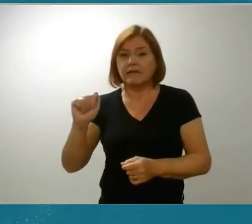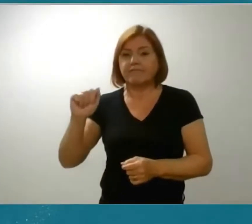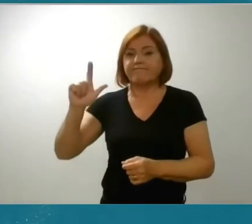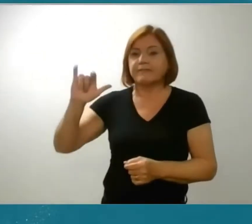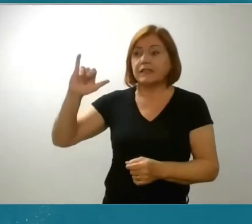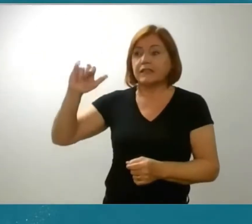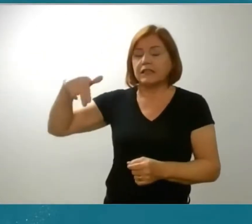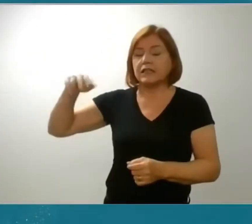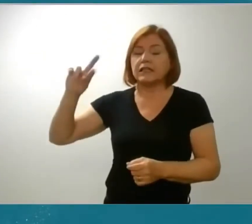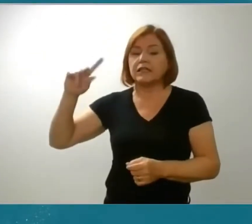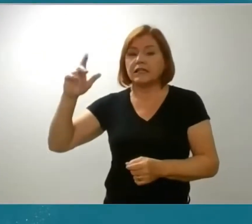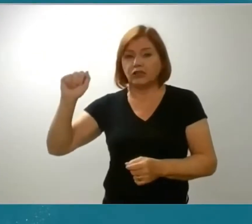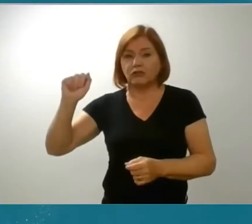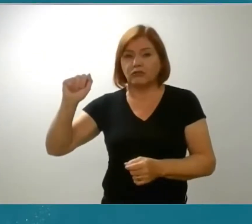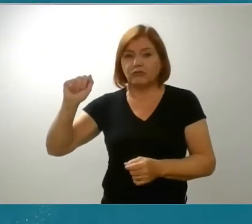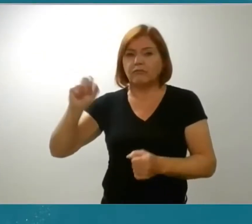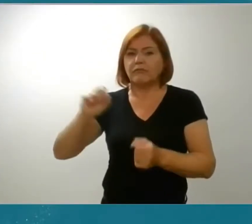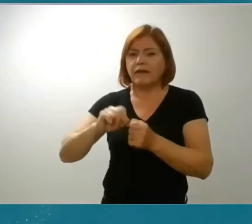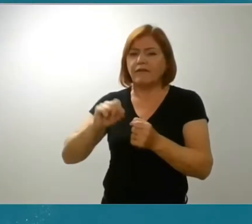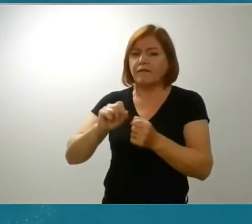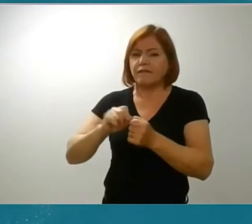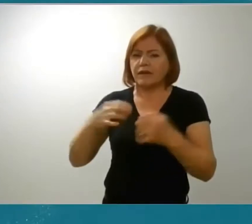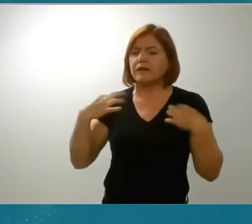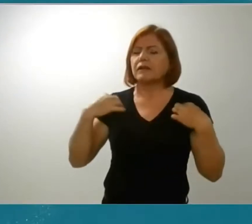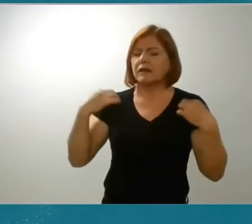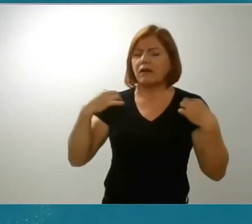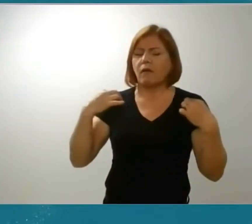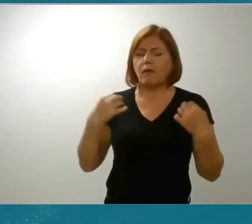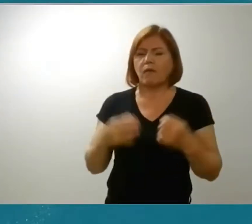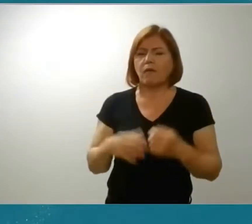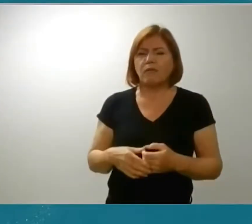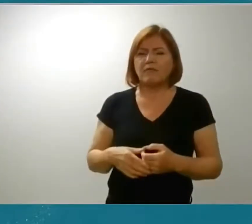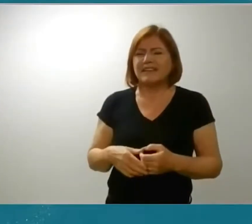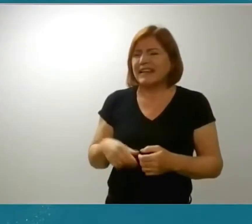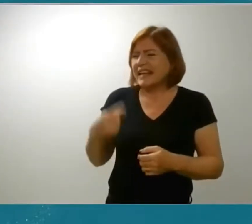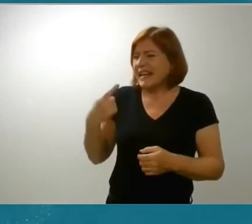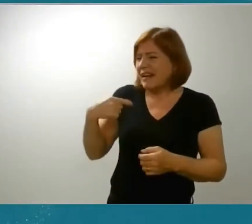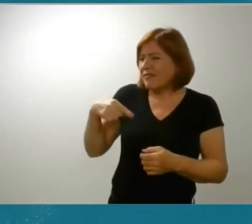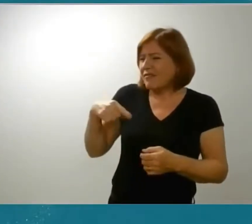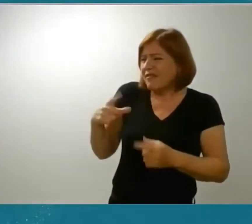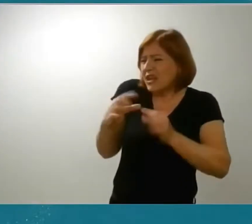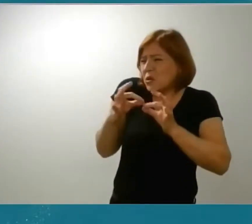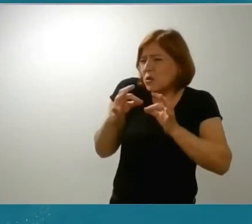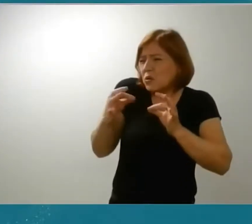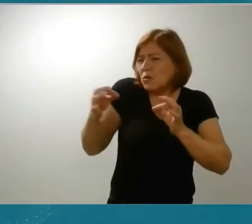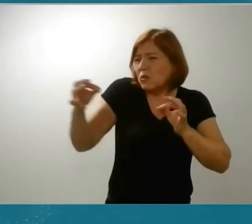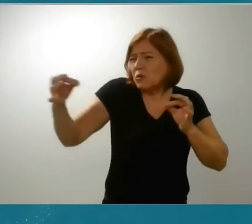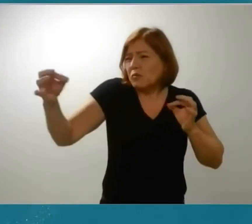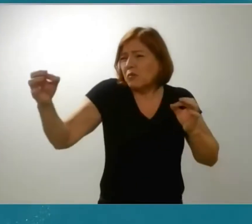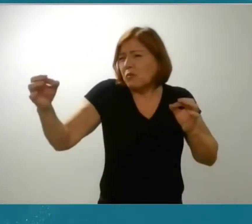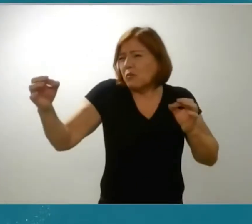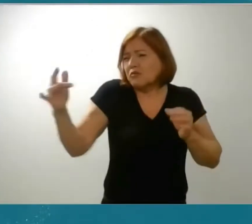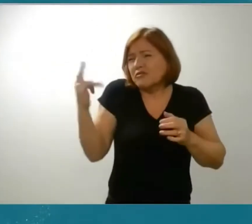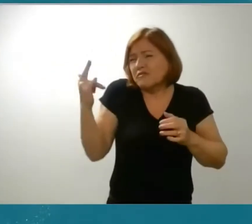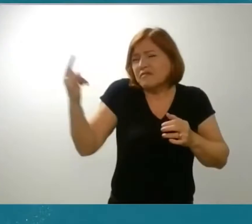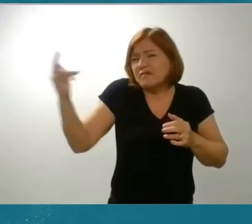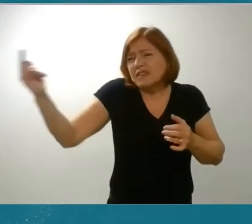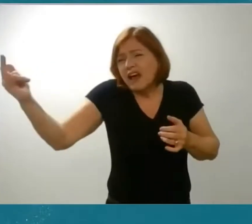de longe as provisões do seu lar, para o seu lar. Quer dizer, vai de longe buscar. Não é que nem naquele tempo não